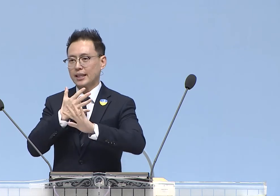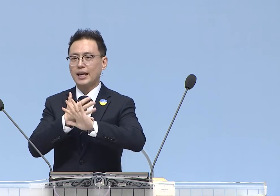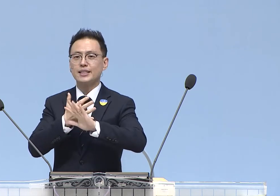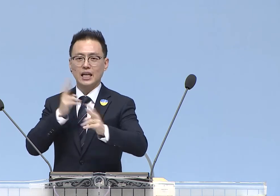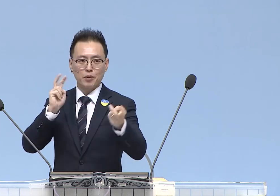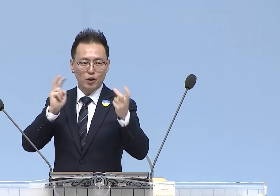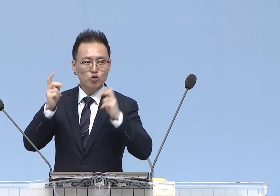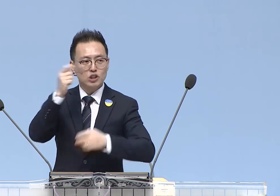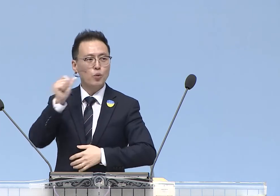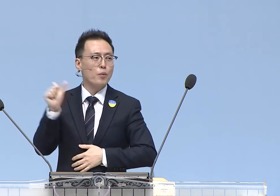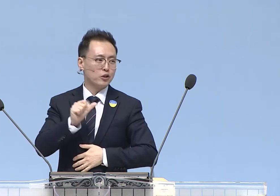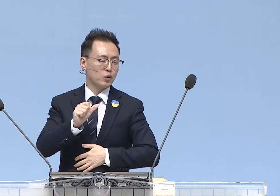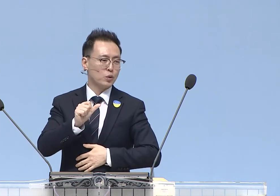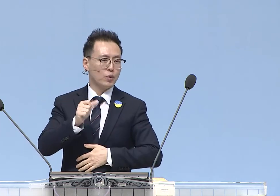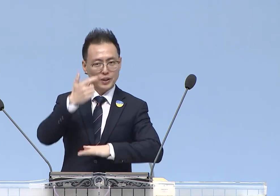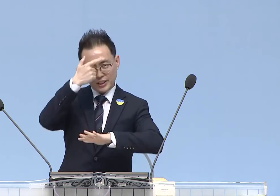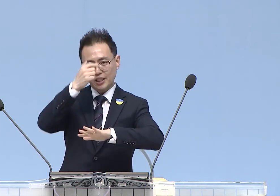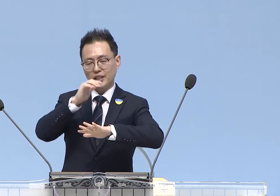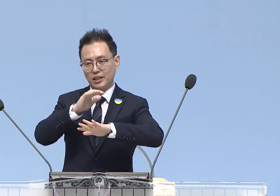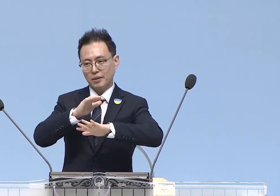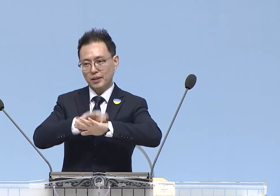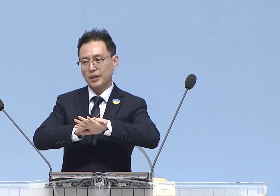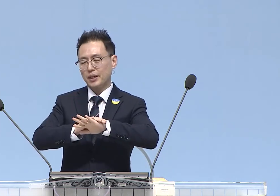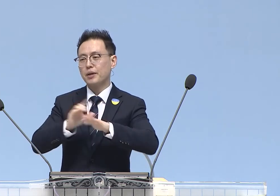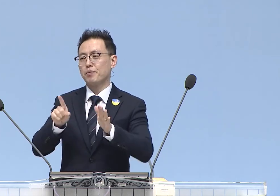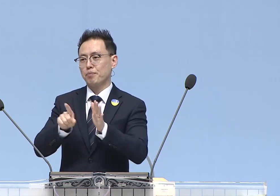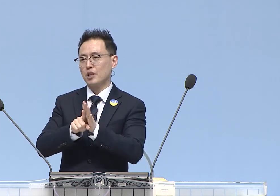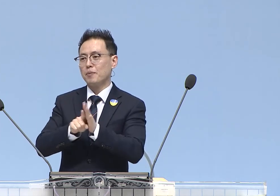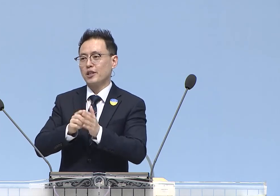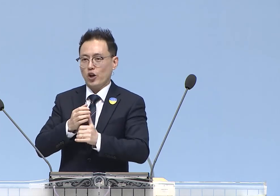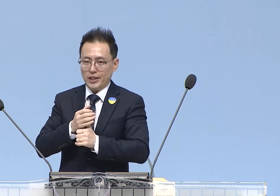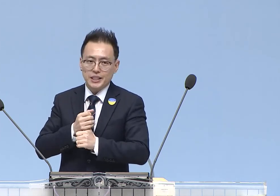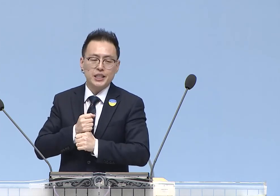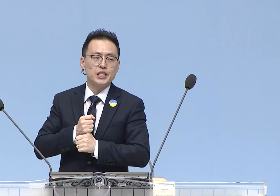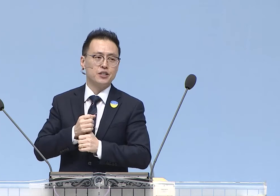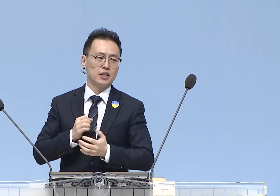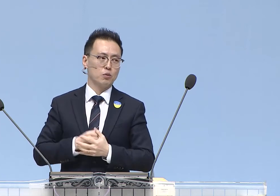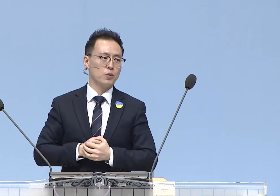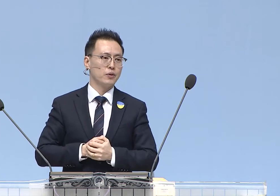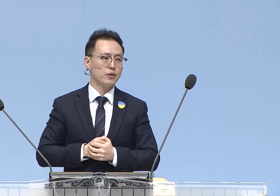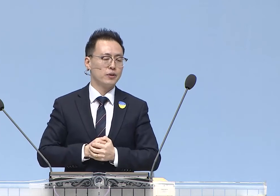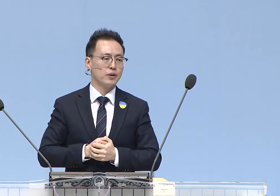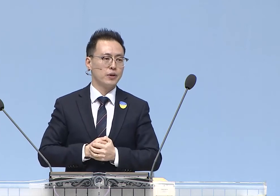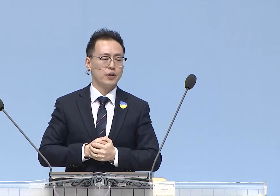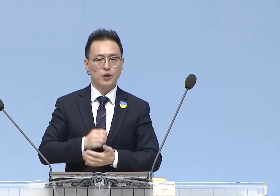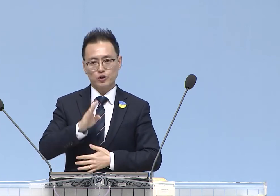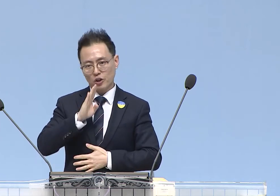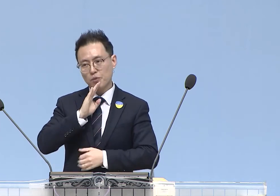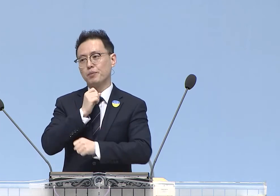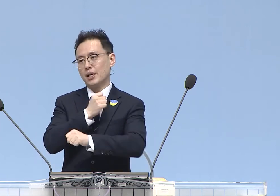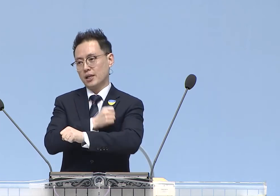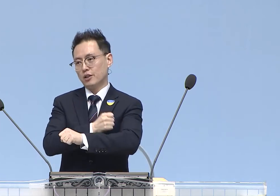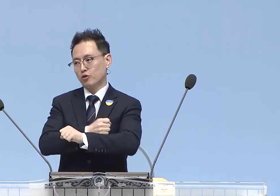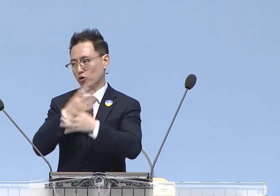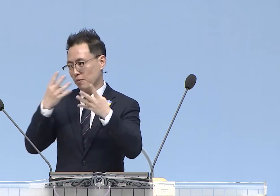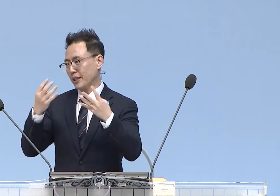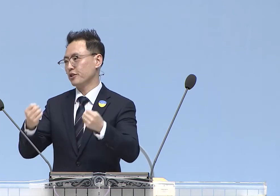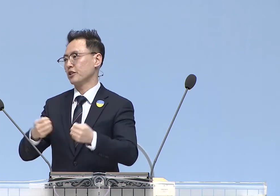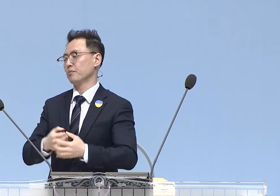다른 사람의 눈치 보면서도 믿음의 절개 지키시느라고 정말 수고 많으셨습니다.